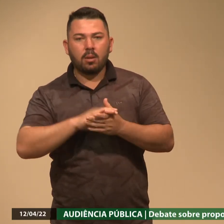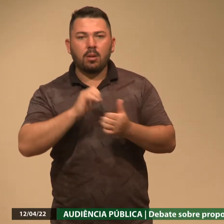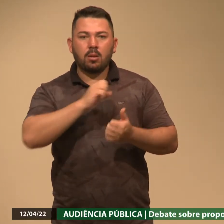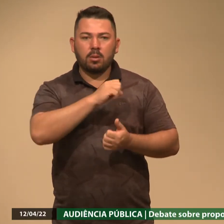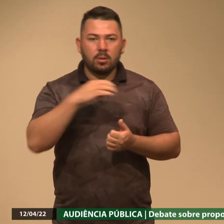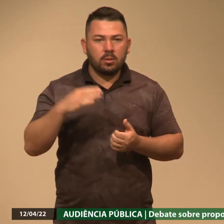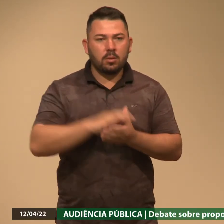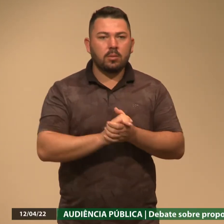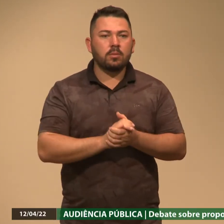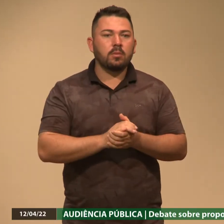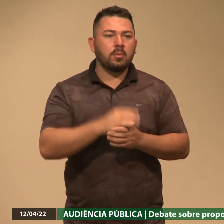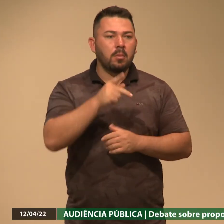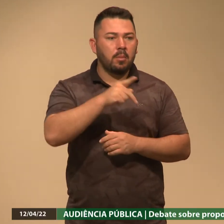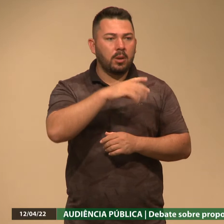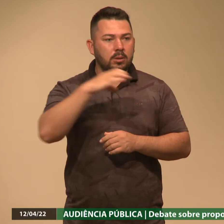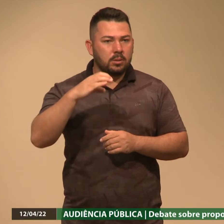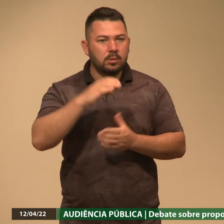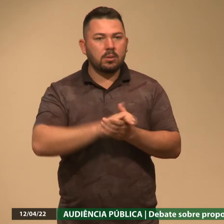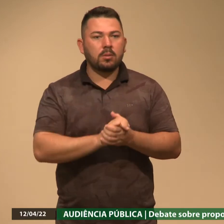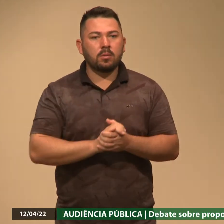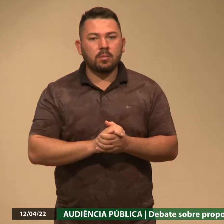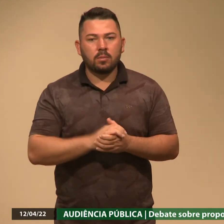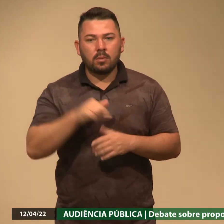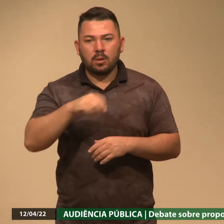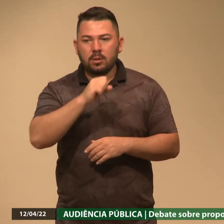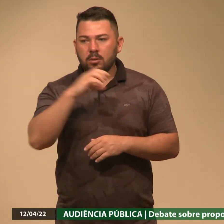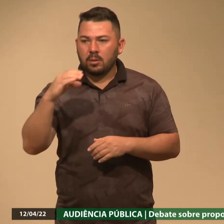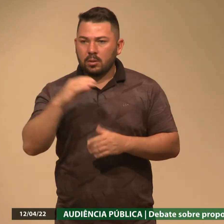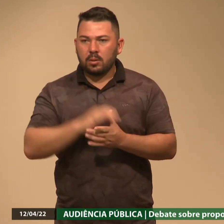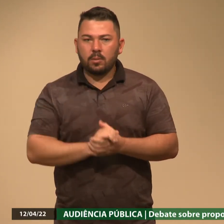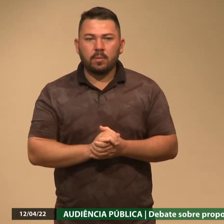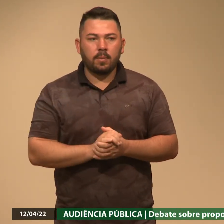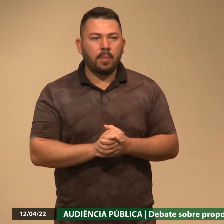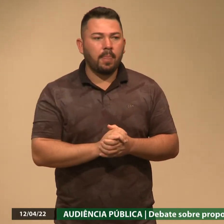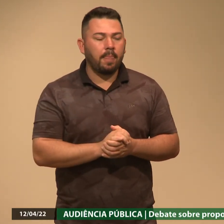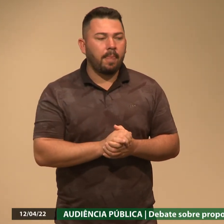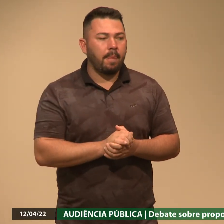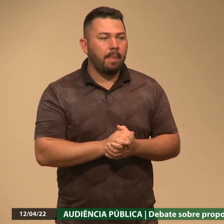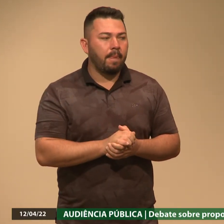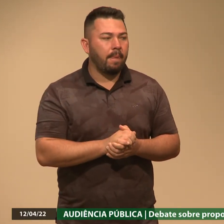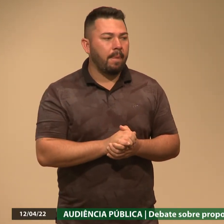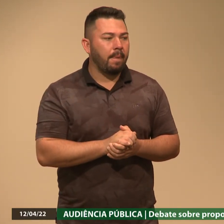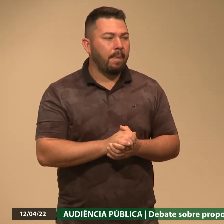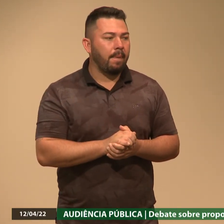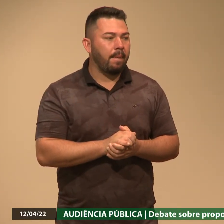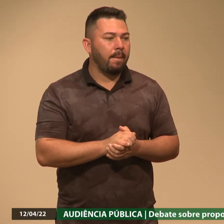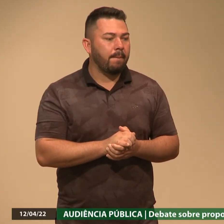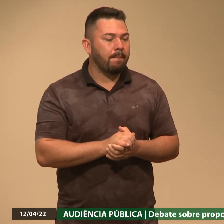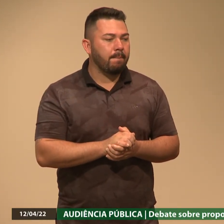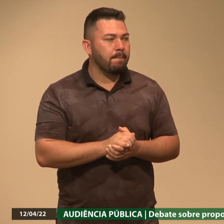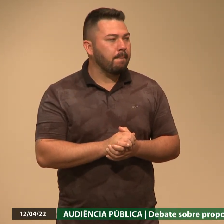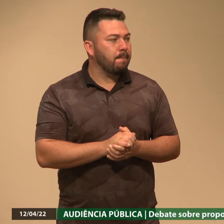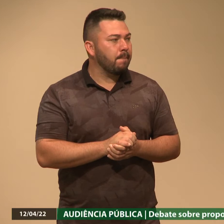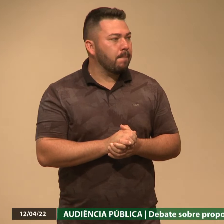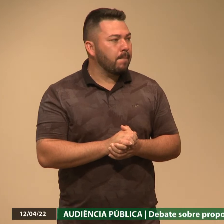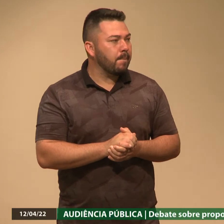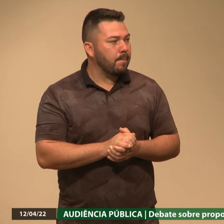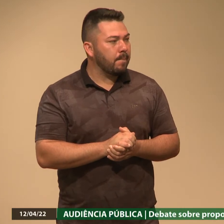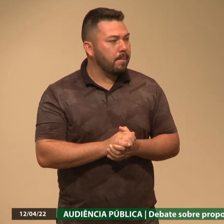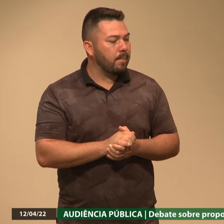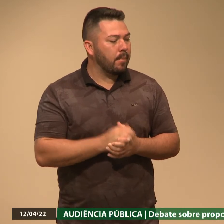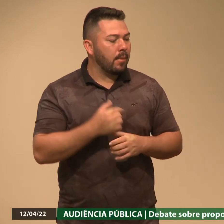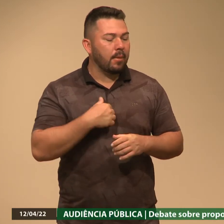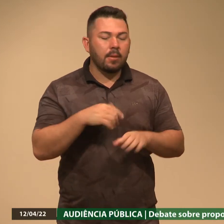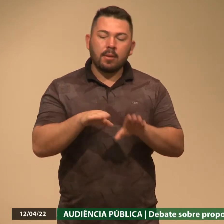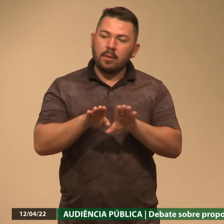na modalidade de ipsc aqui no Estado de Santa Catarina I e II e